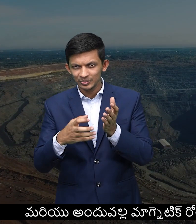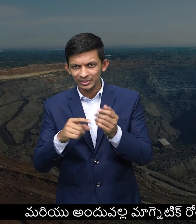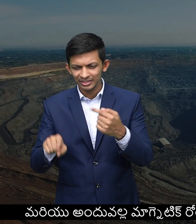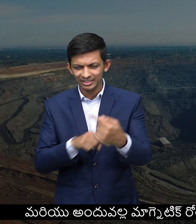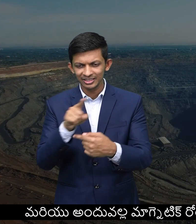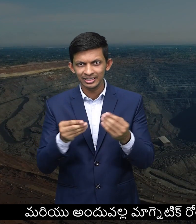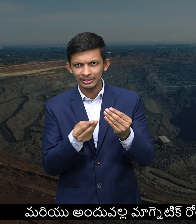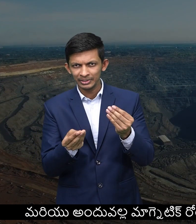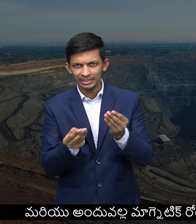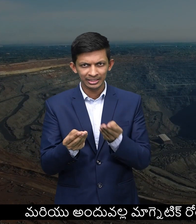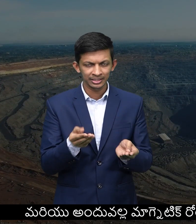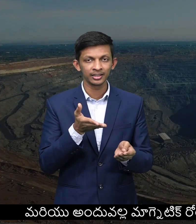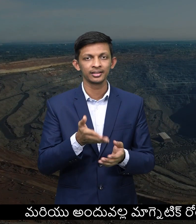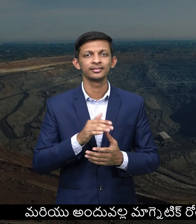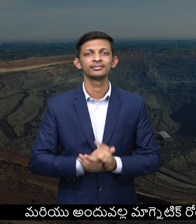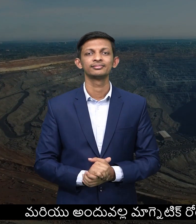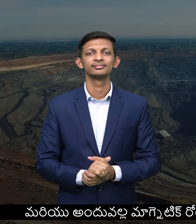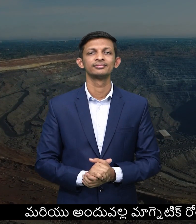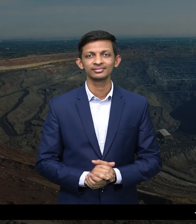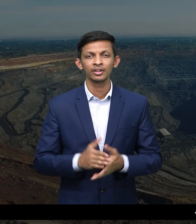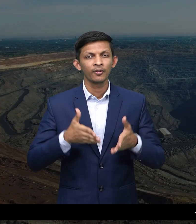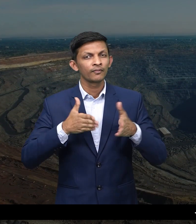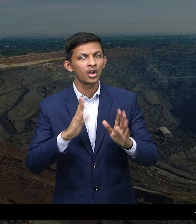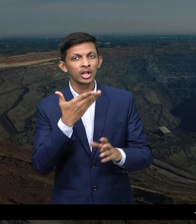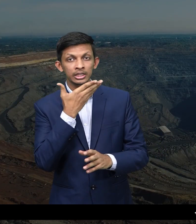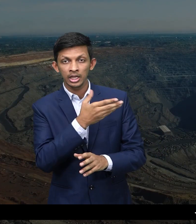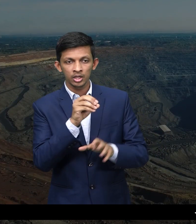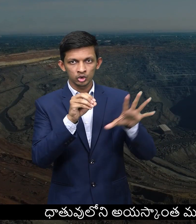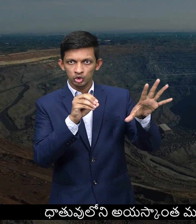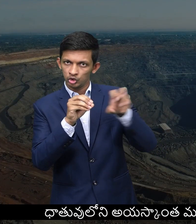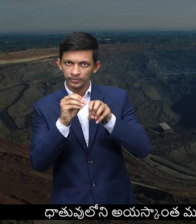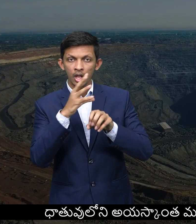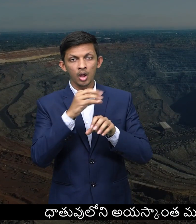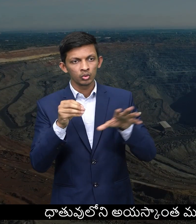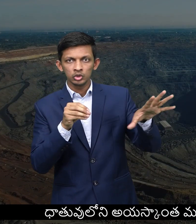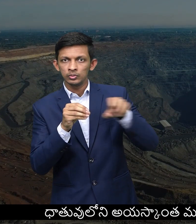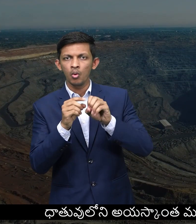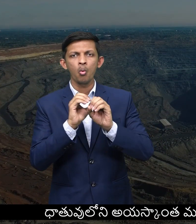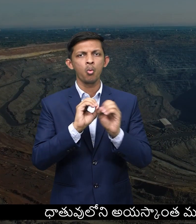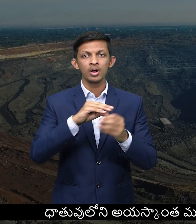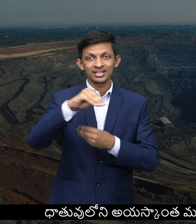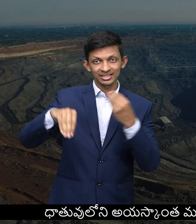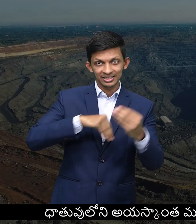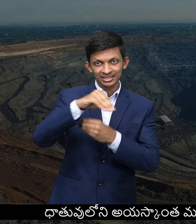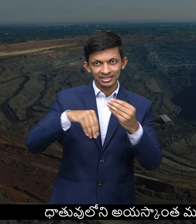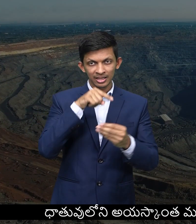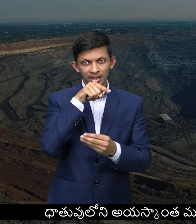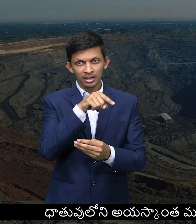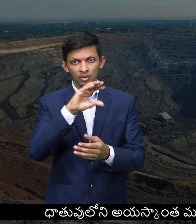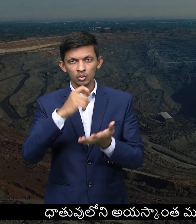రోలర్ సమీపంలోని కలెక్టర్ పాత్రలో పడతాయి. ఈ విధంగా ధాతువులోని అయస్కాంత